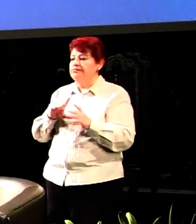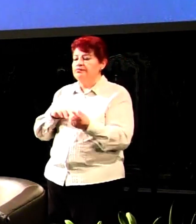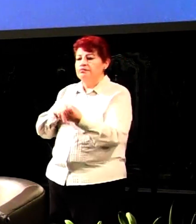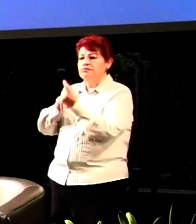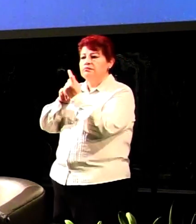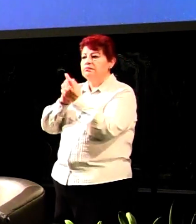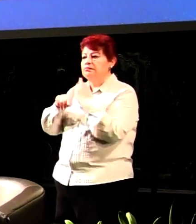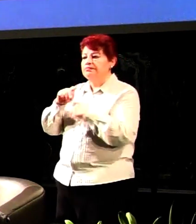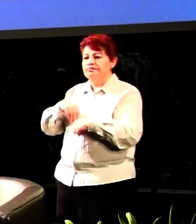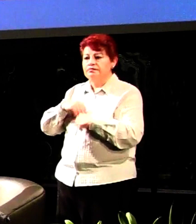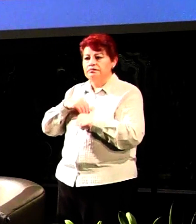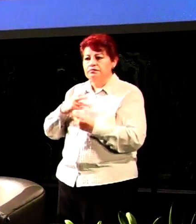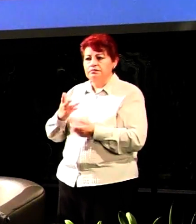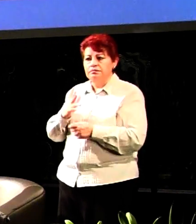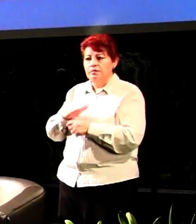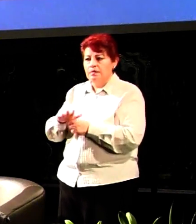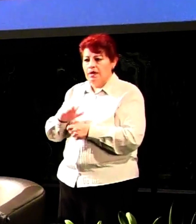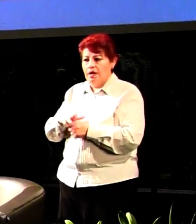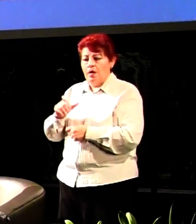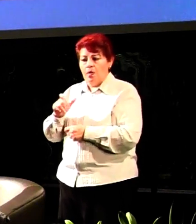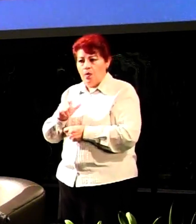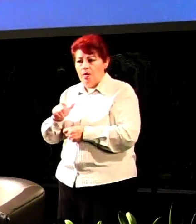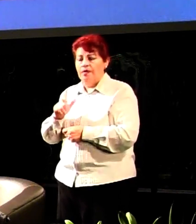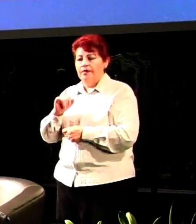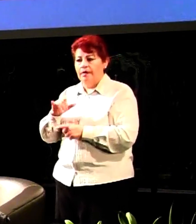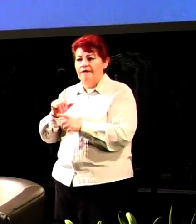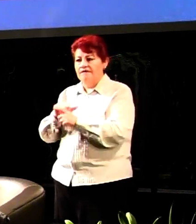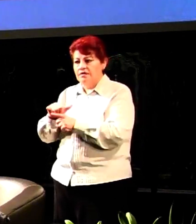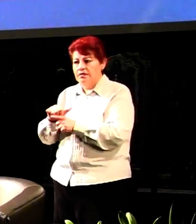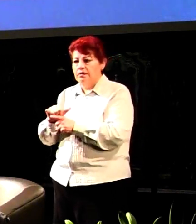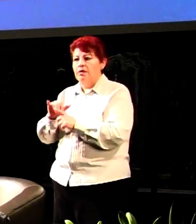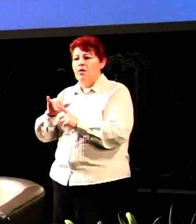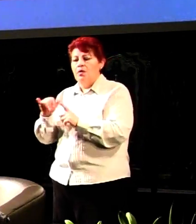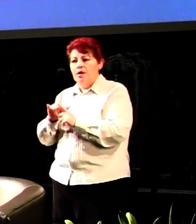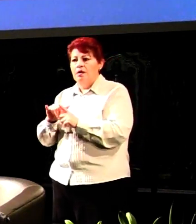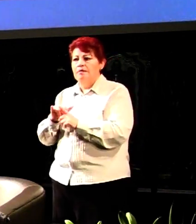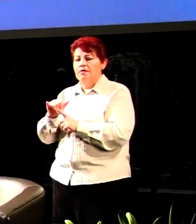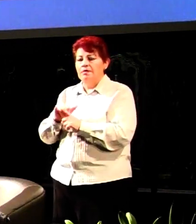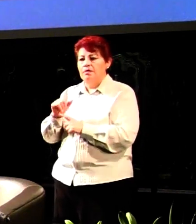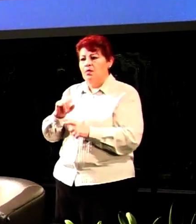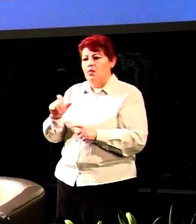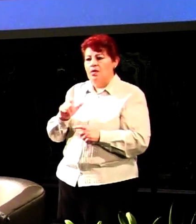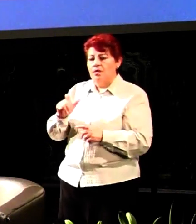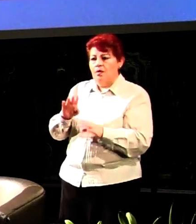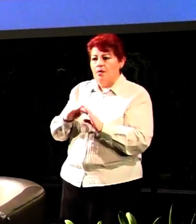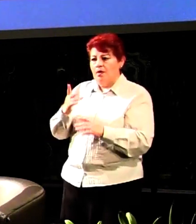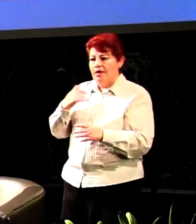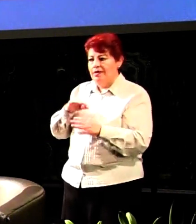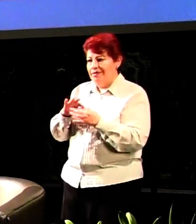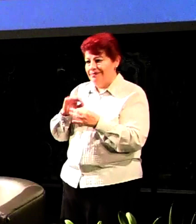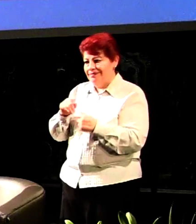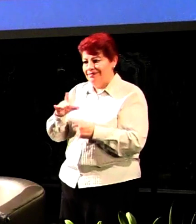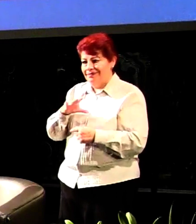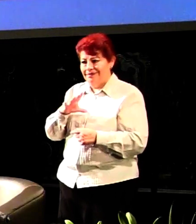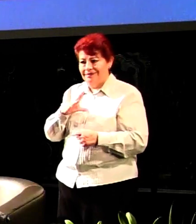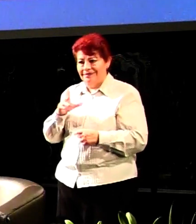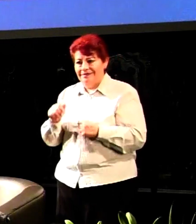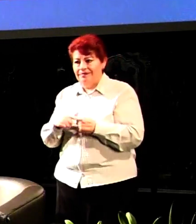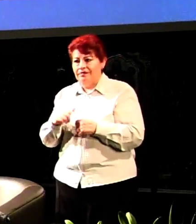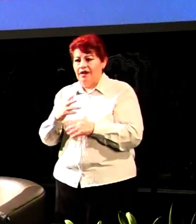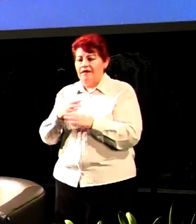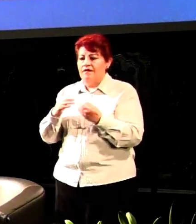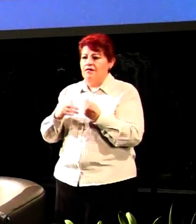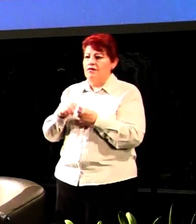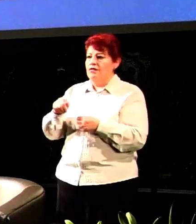vida. ¿Cuándo sí hablamos de bullying? Cuando hablamos de bullying, cuando, como decía yo anteriormente, se trata de un encuentro